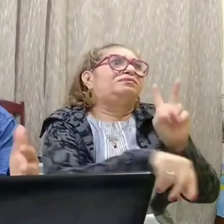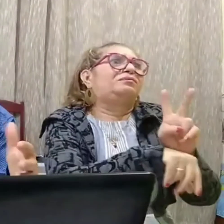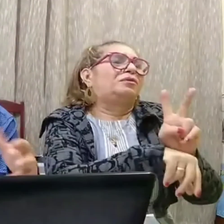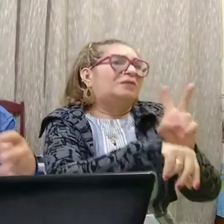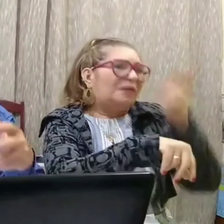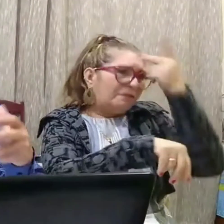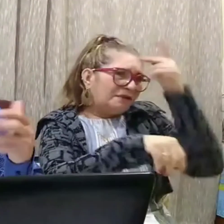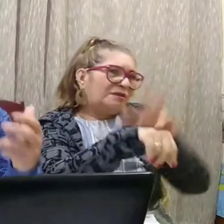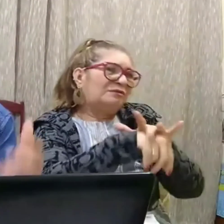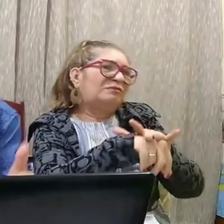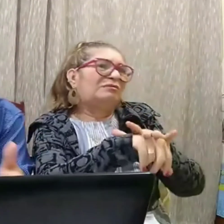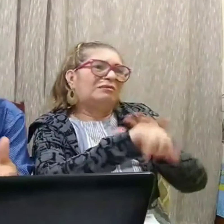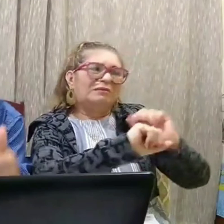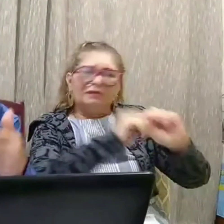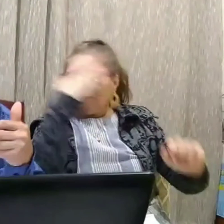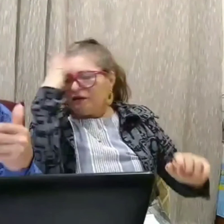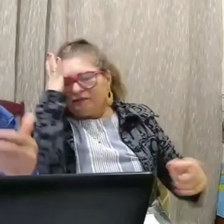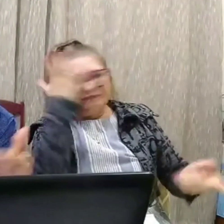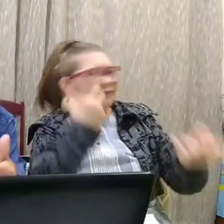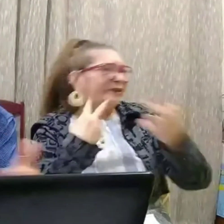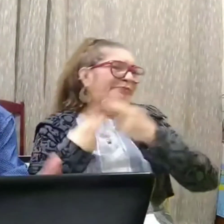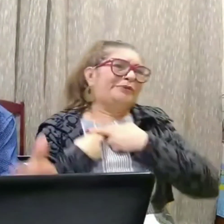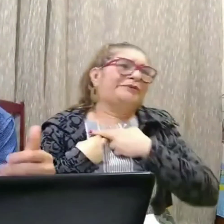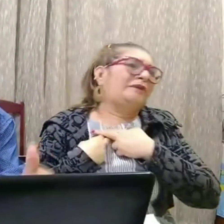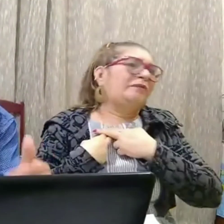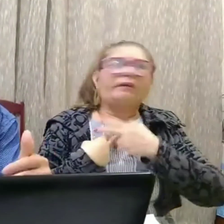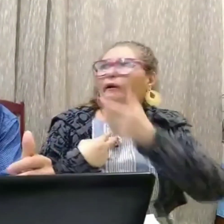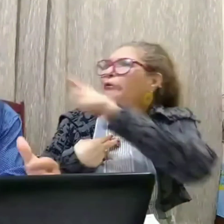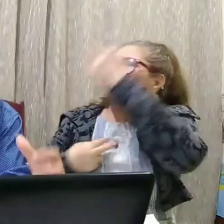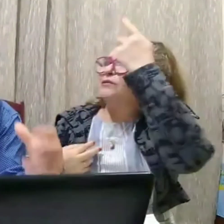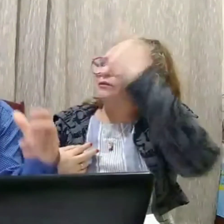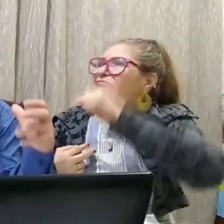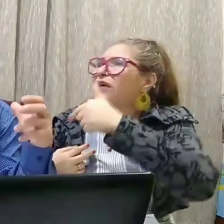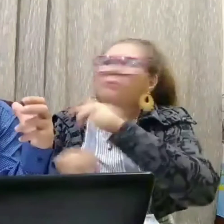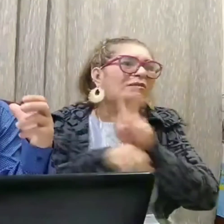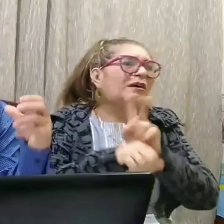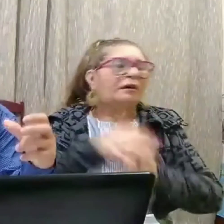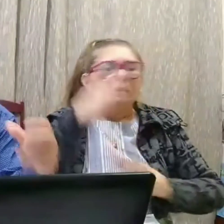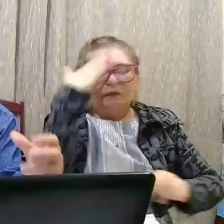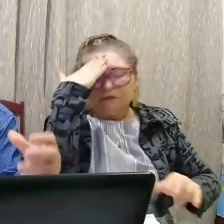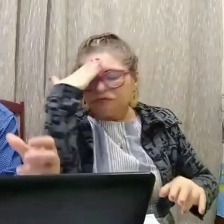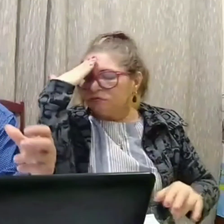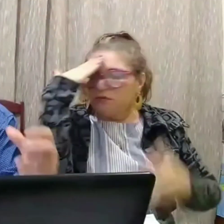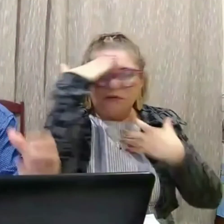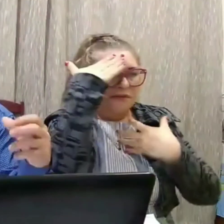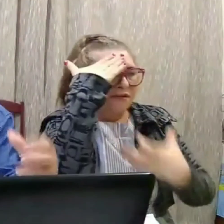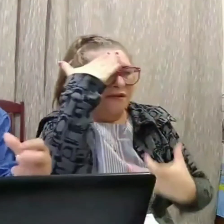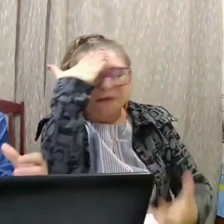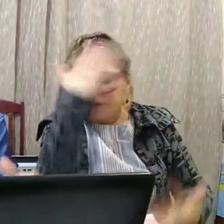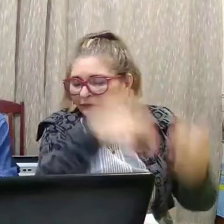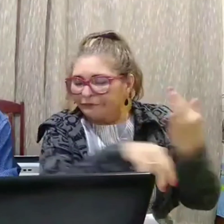pessoa por causa da obrigação, porque às vezes não tem outro para ir, mas você já está saturado, sem